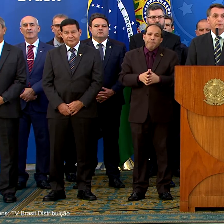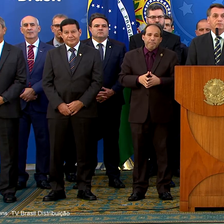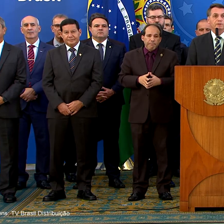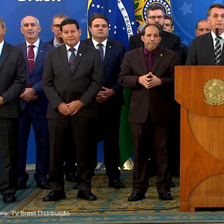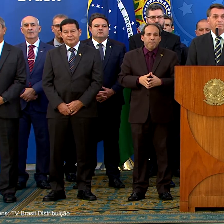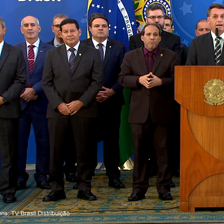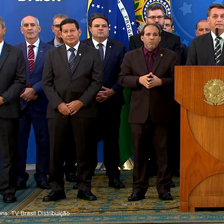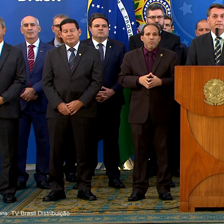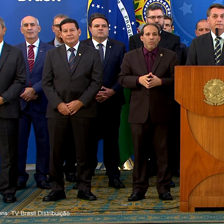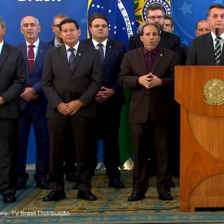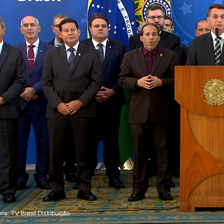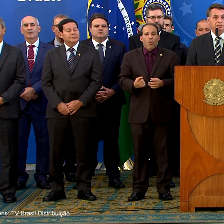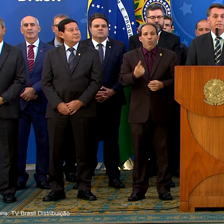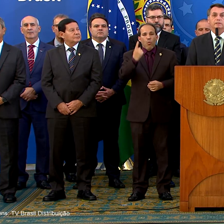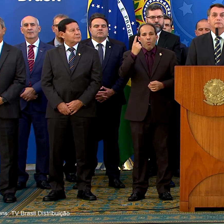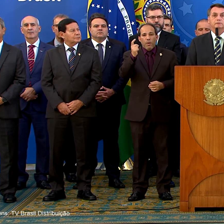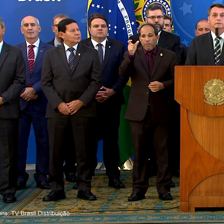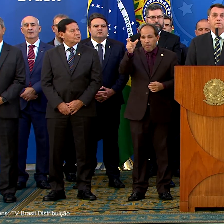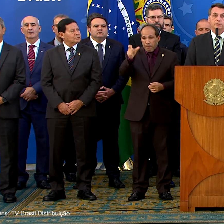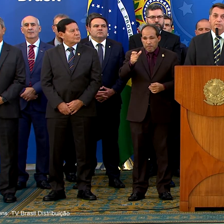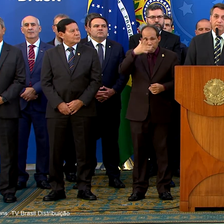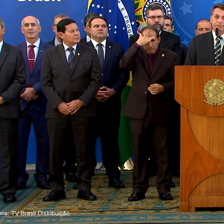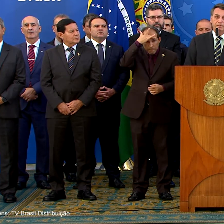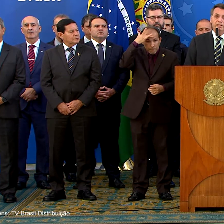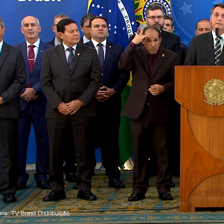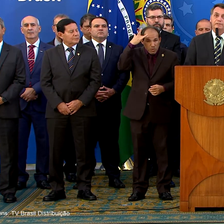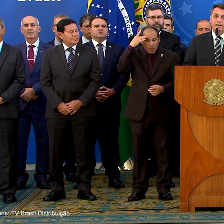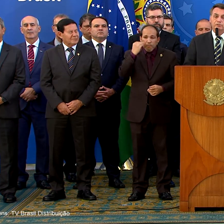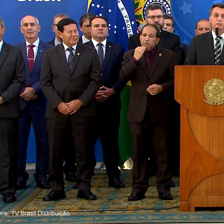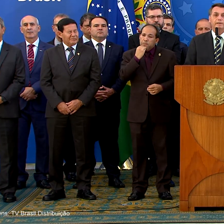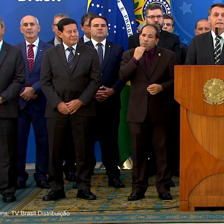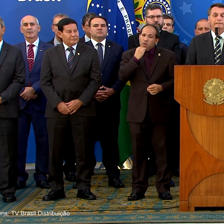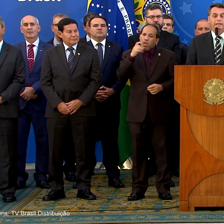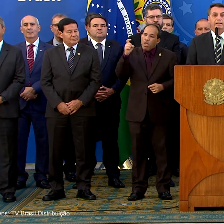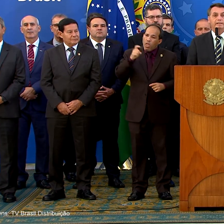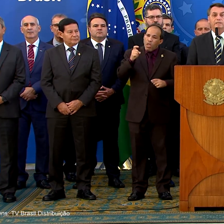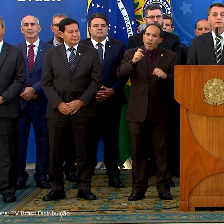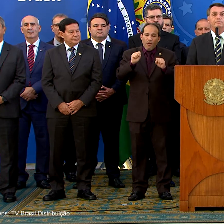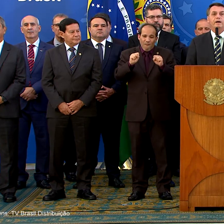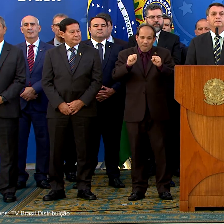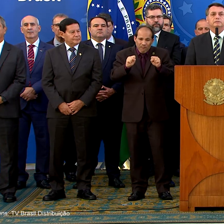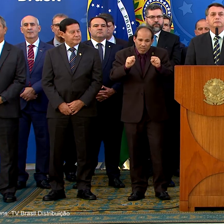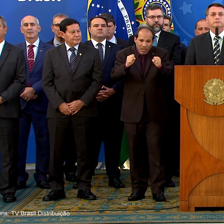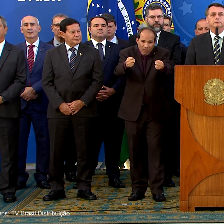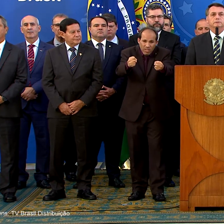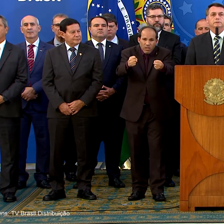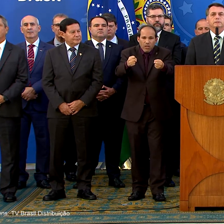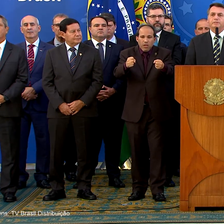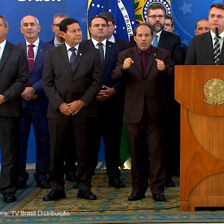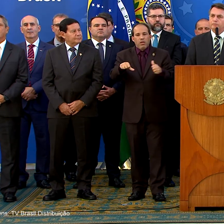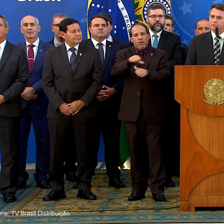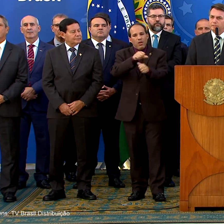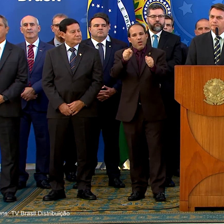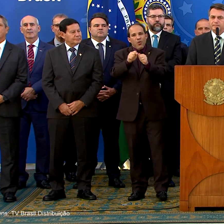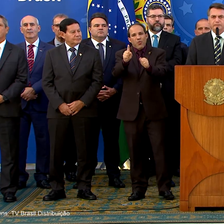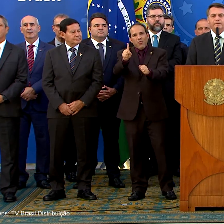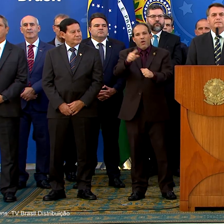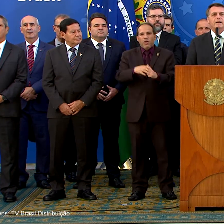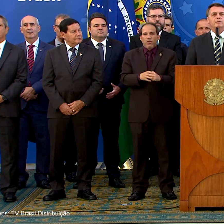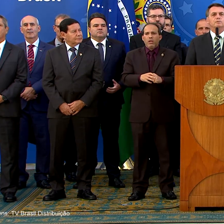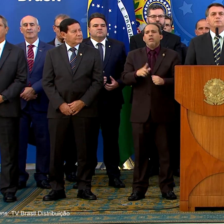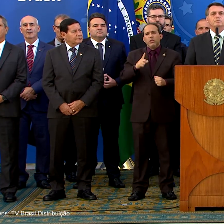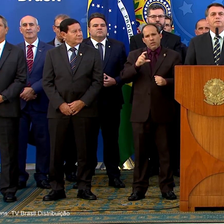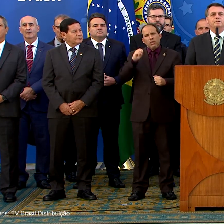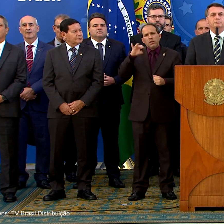o que aquela pessoa que mais tinha que defender dentro de uma lente de legalidade não faz seja um